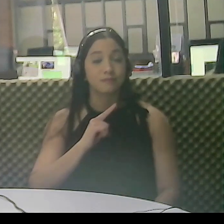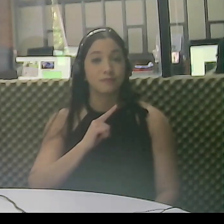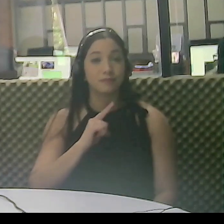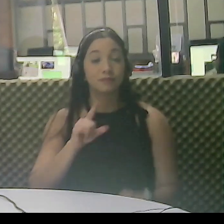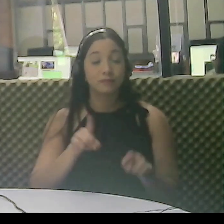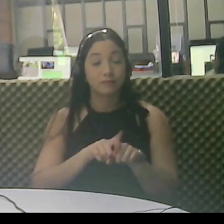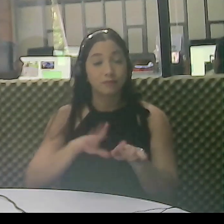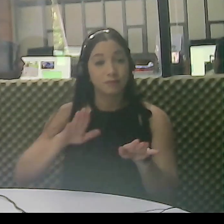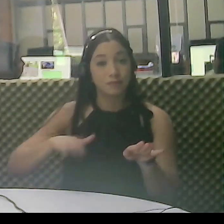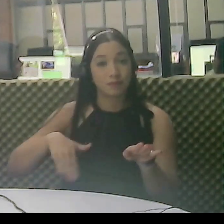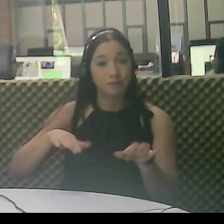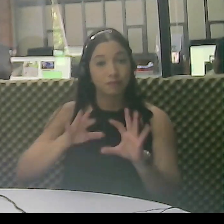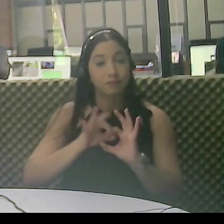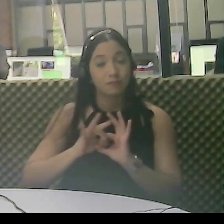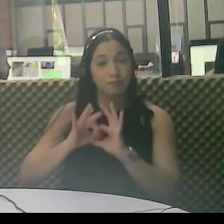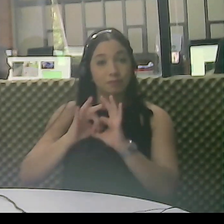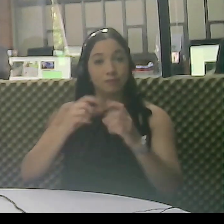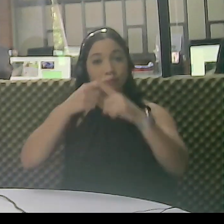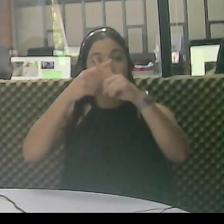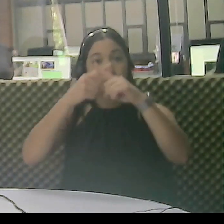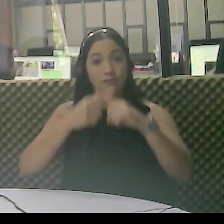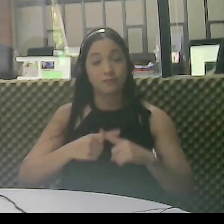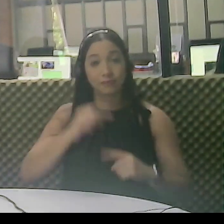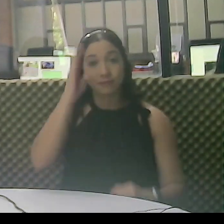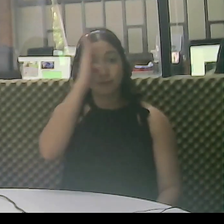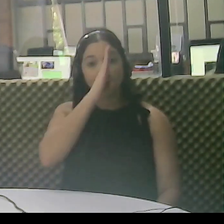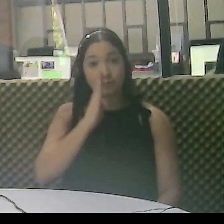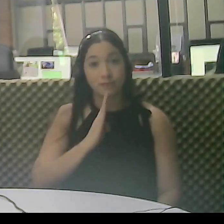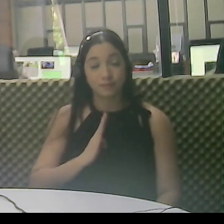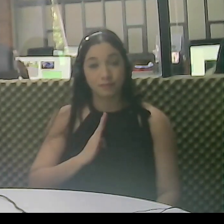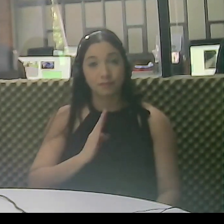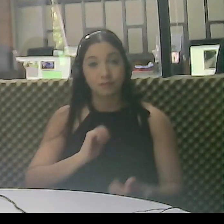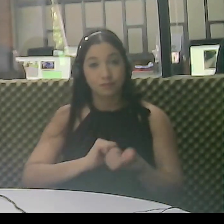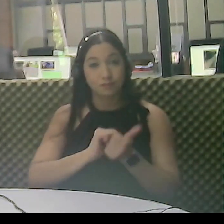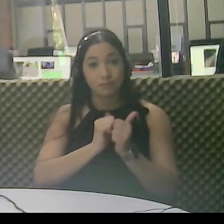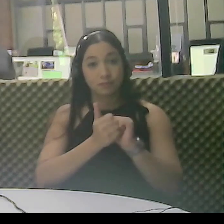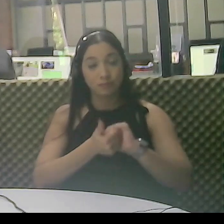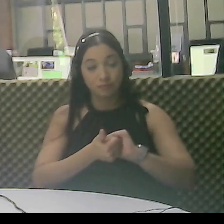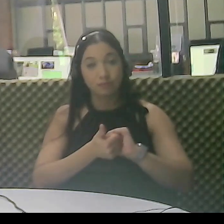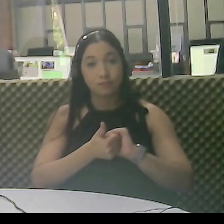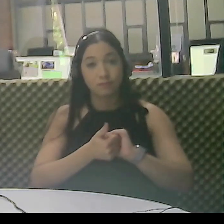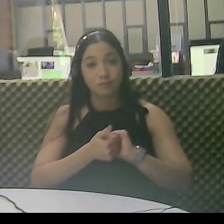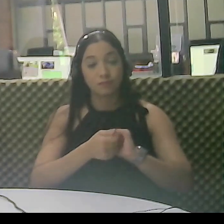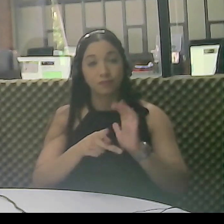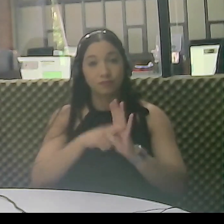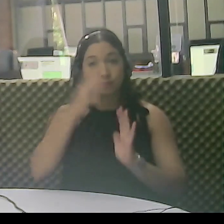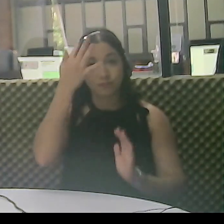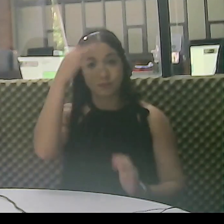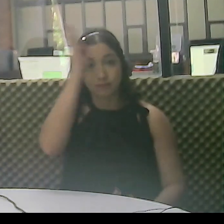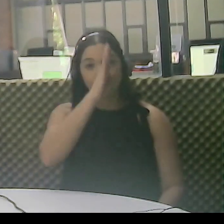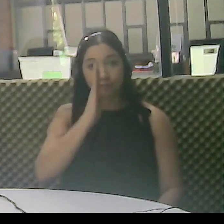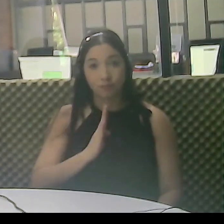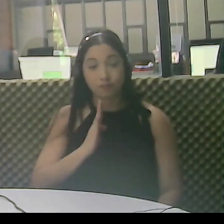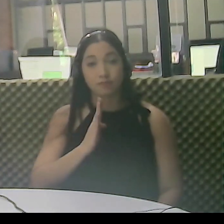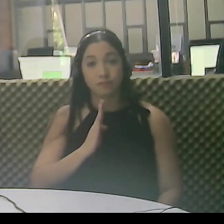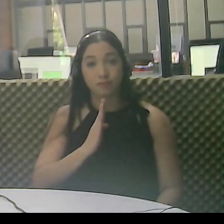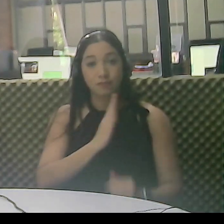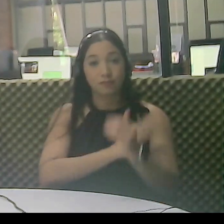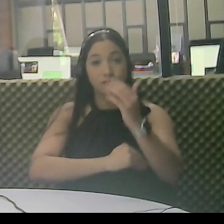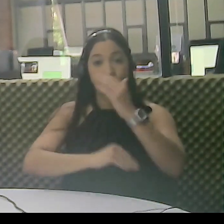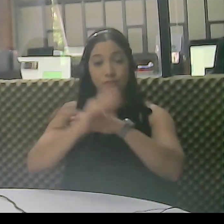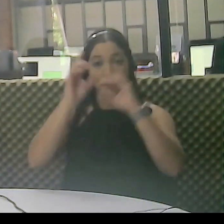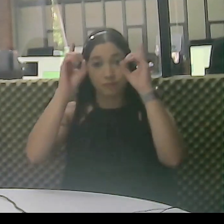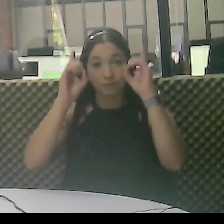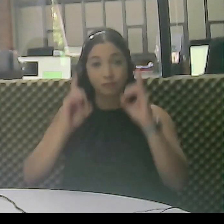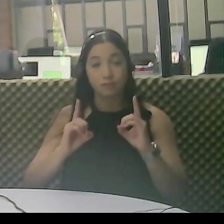do Praia Clube, disputa o Campeonato Brasileiro de Atletismo da Confederação Brasileira de Desportos para